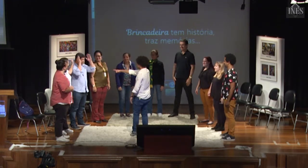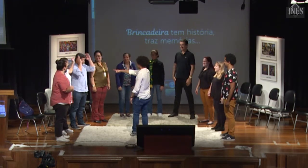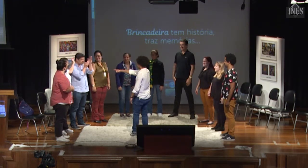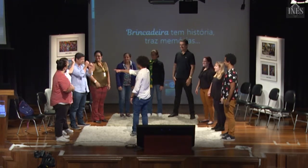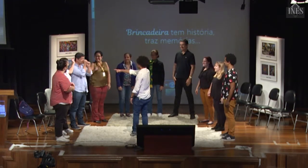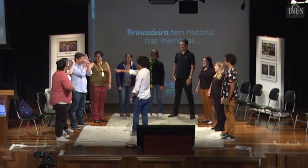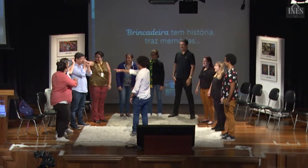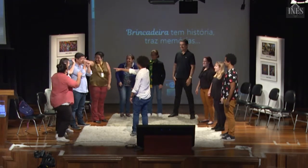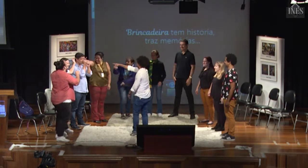Você?